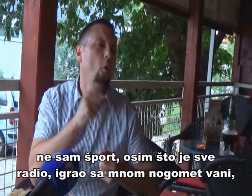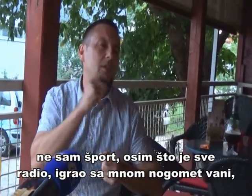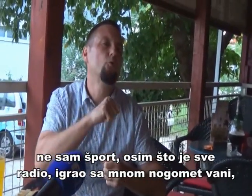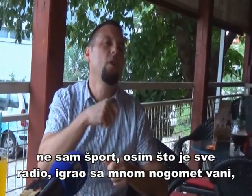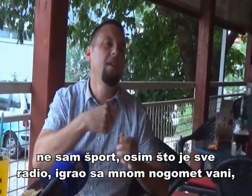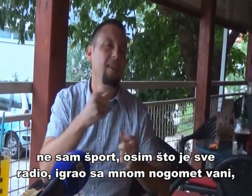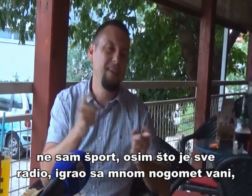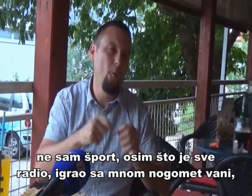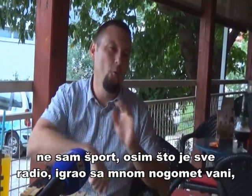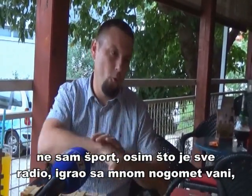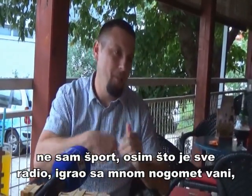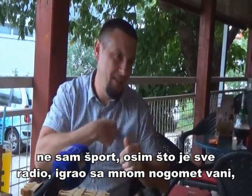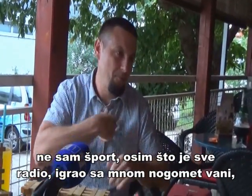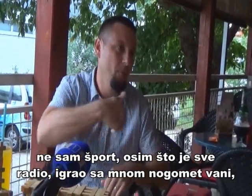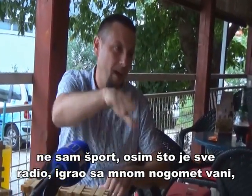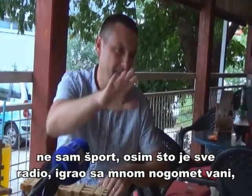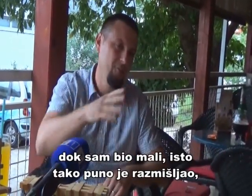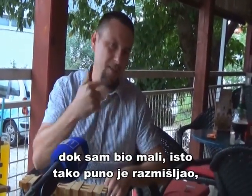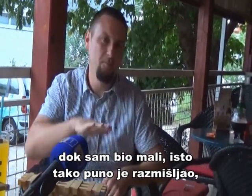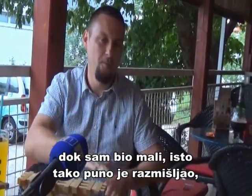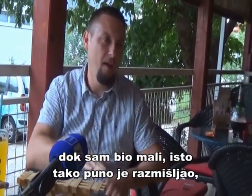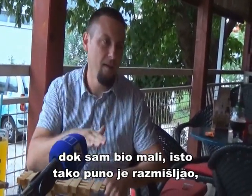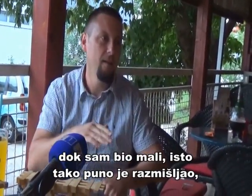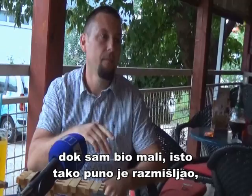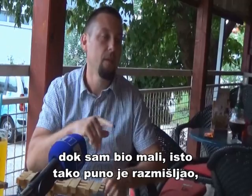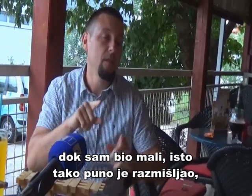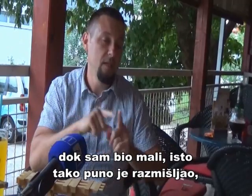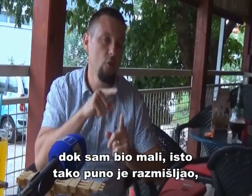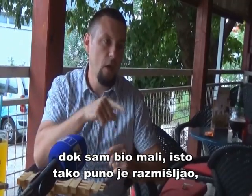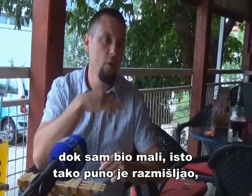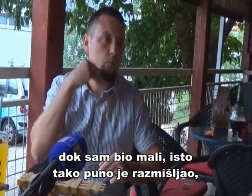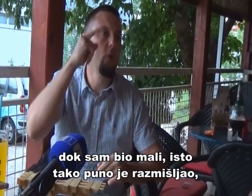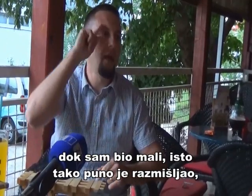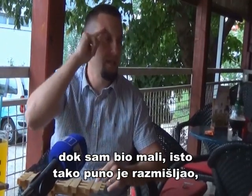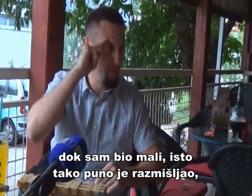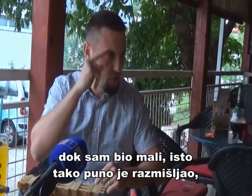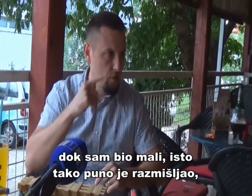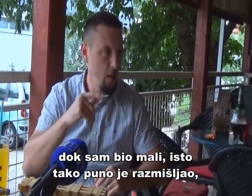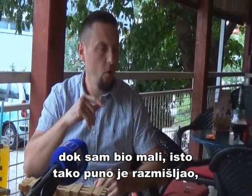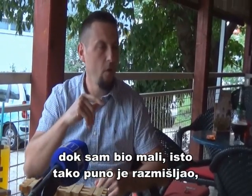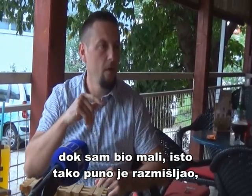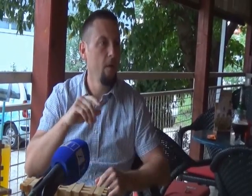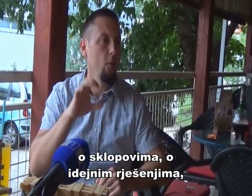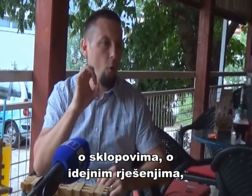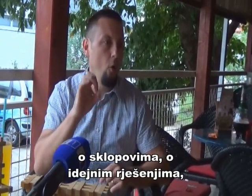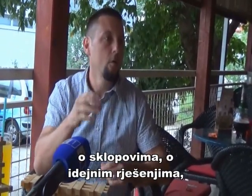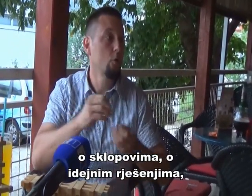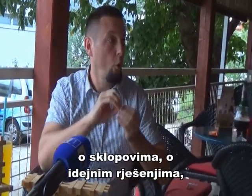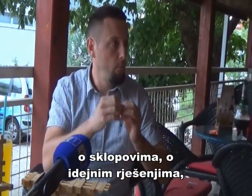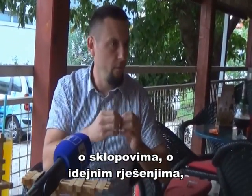osim što je igrao nogomet sa mnom vani dok sam bio mali, isto tako je puno razmišljao o stvorima,